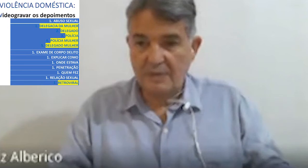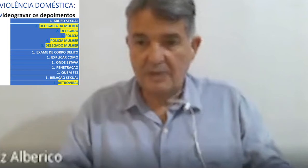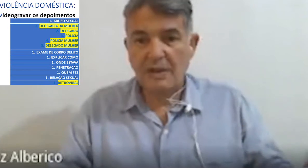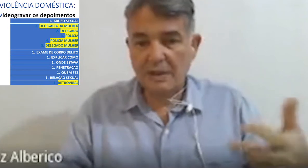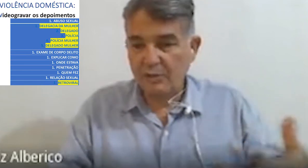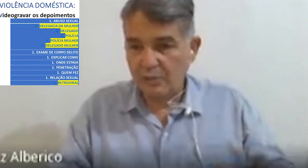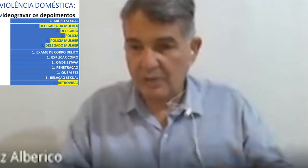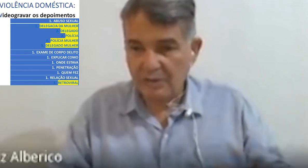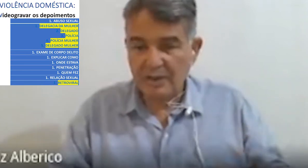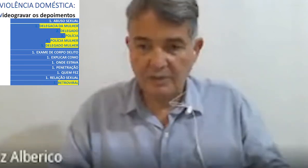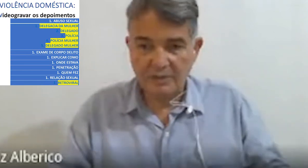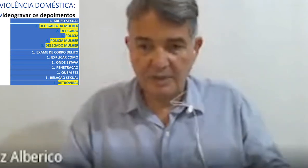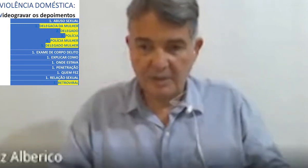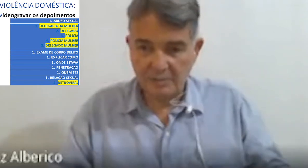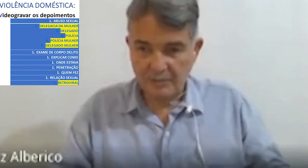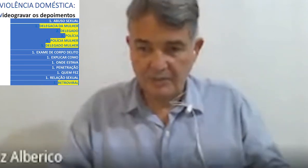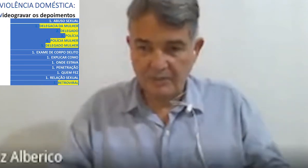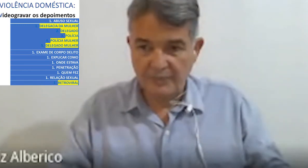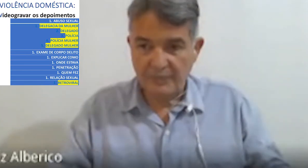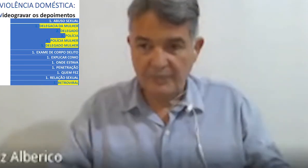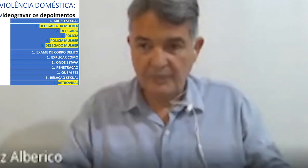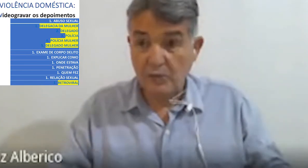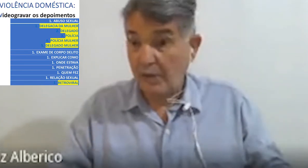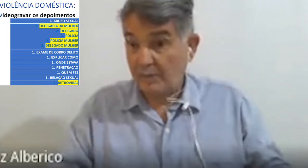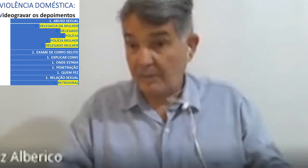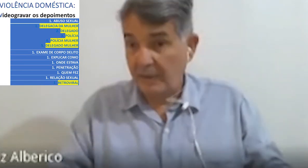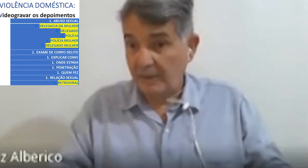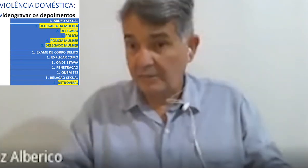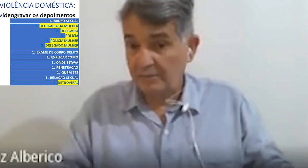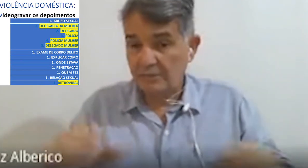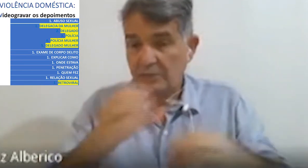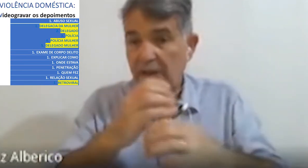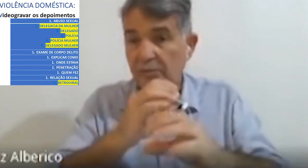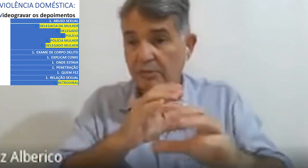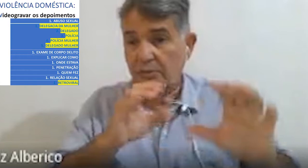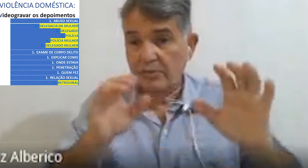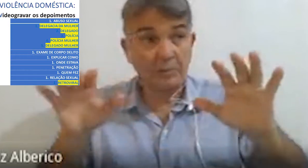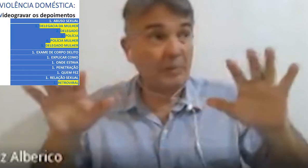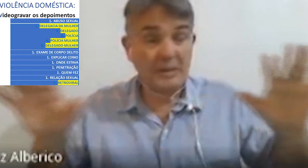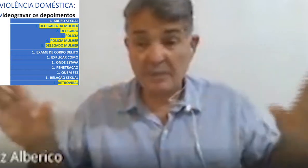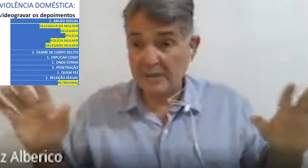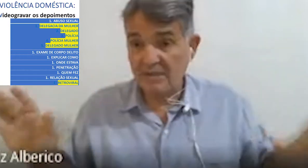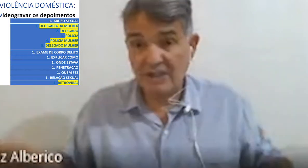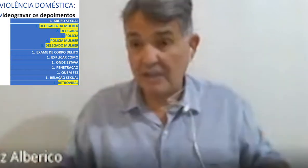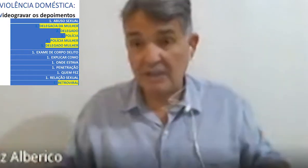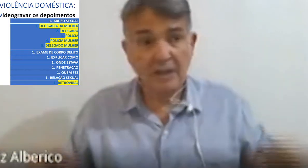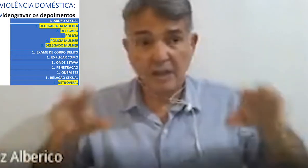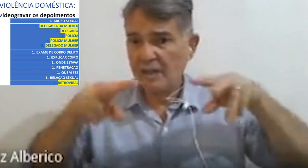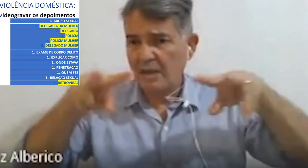E aí ele foi contar o que estava acontecendo. E o que é que prepararam? Montaram, sem perceber, sem avisar nada a ninguém,